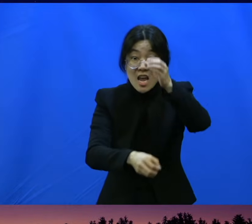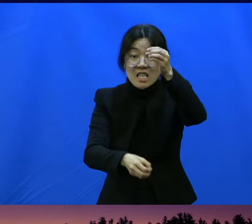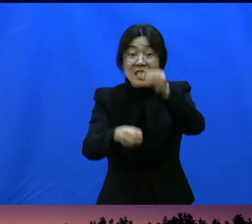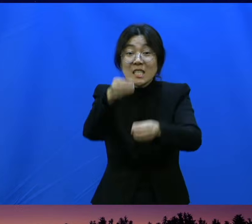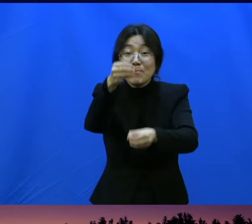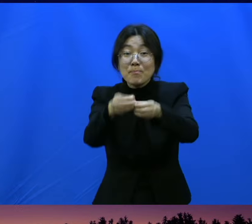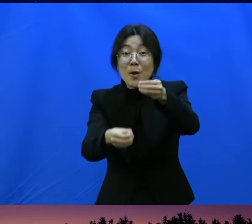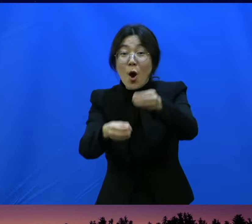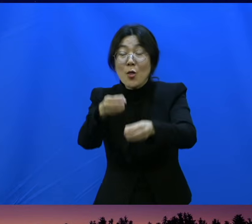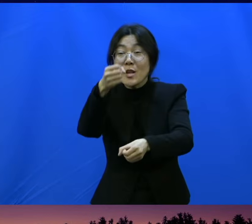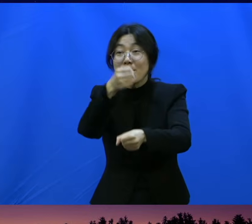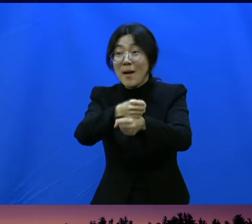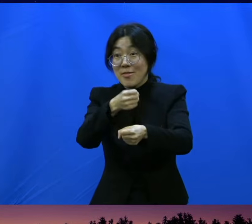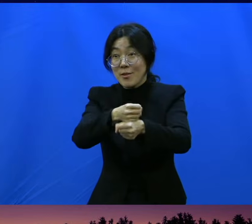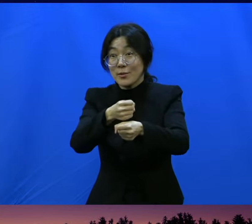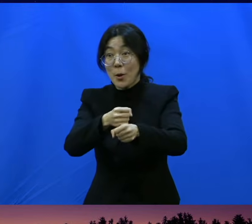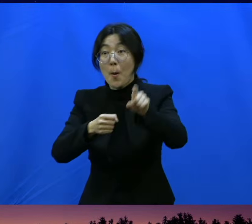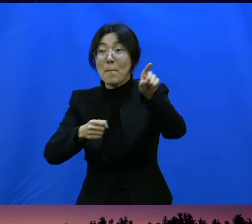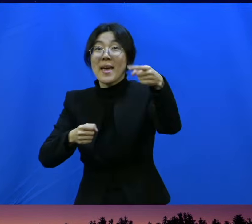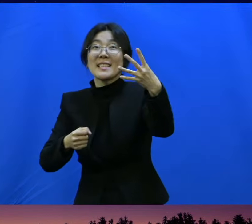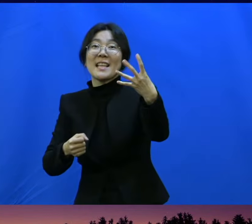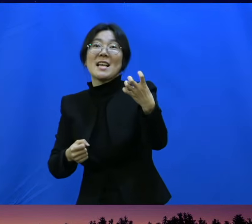하나가 142편입니다.